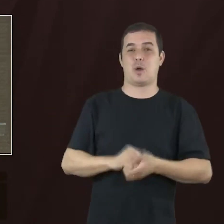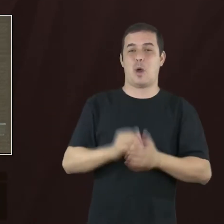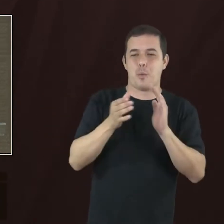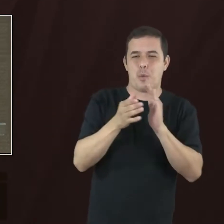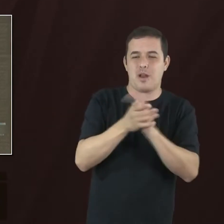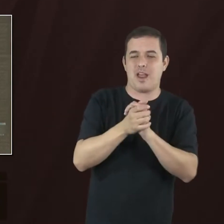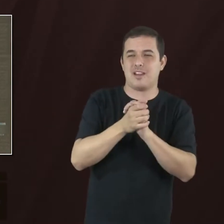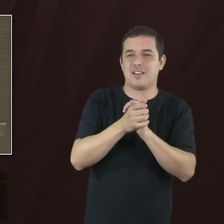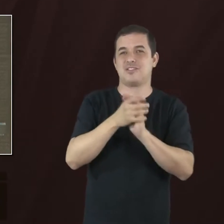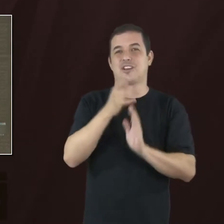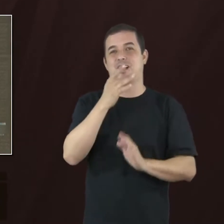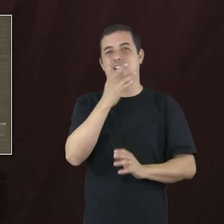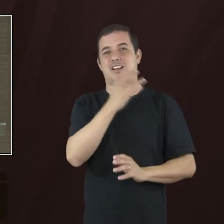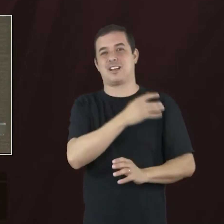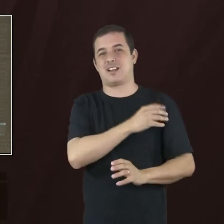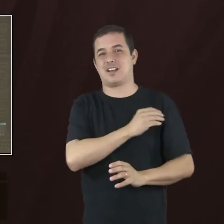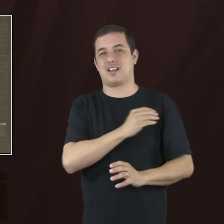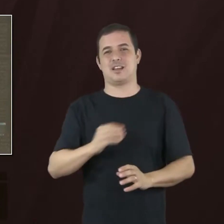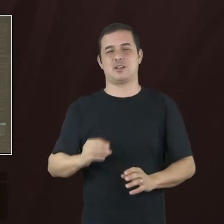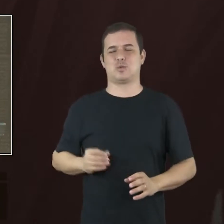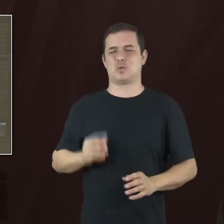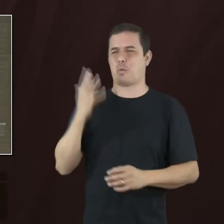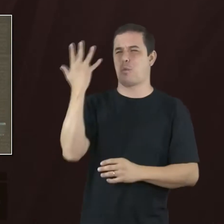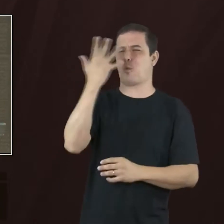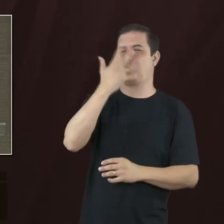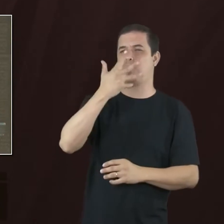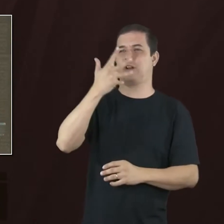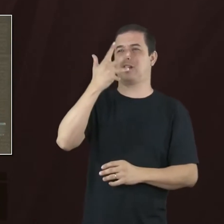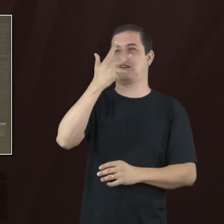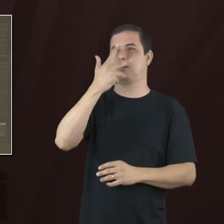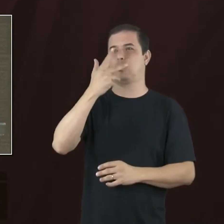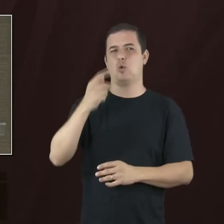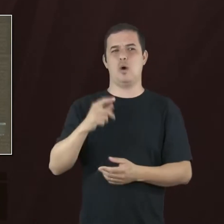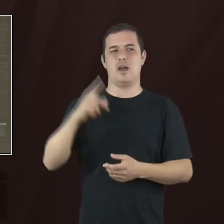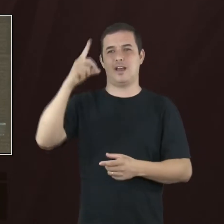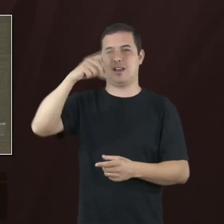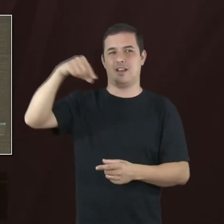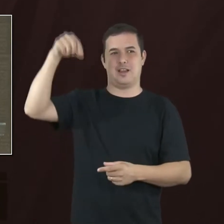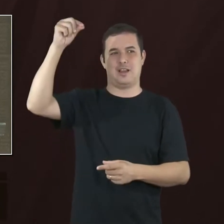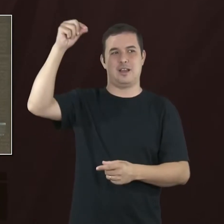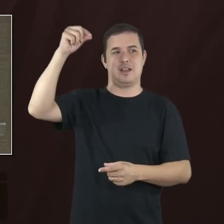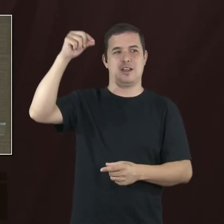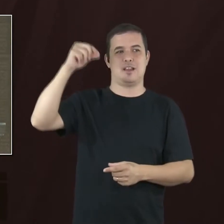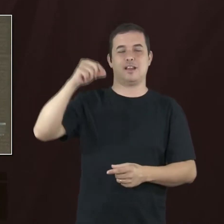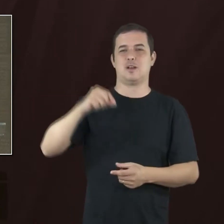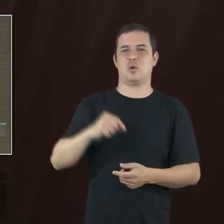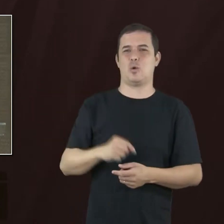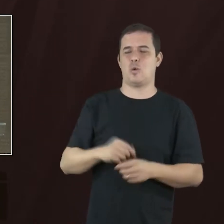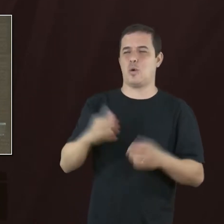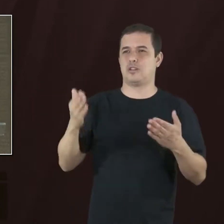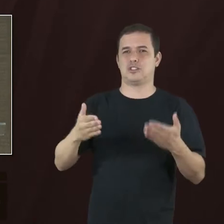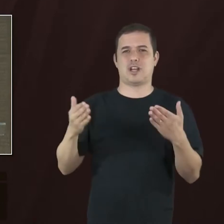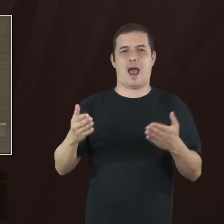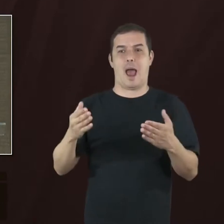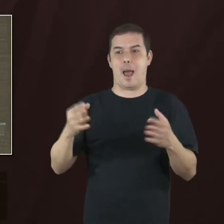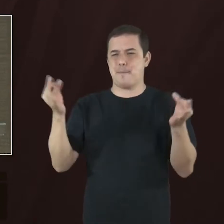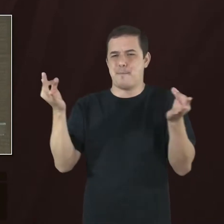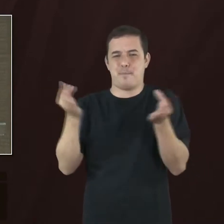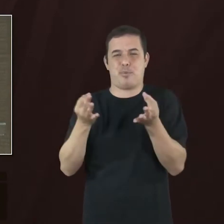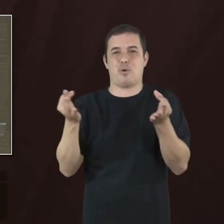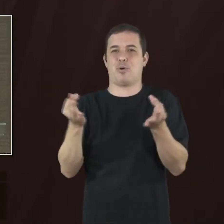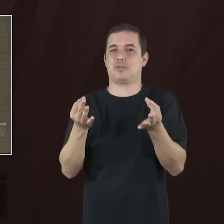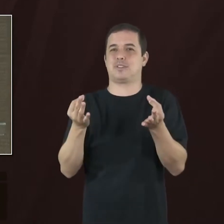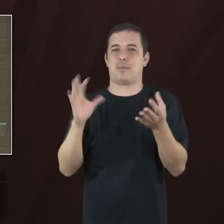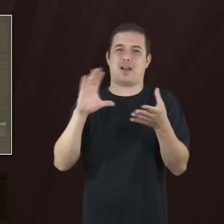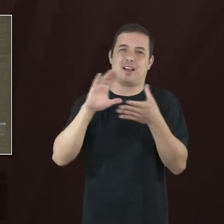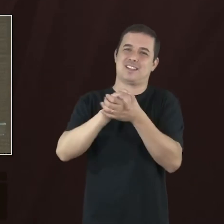ataviou. Ela é linda como a lua, já se ataviou, linda como a